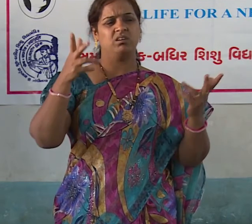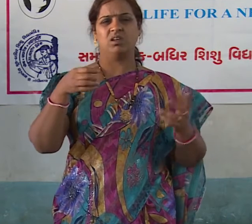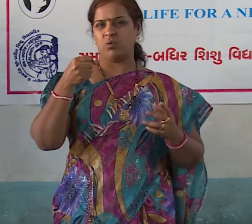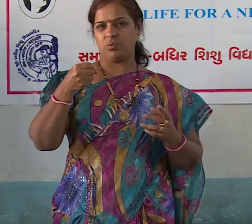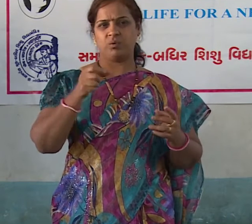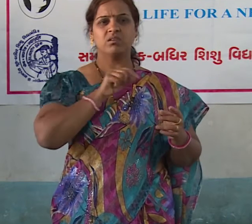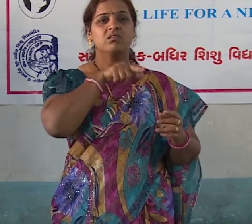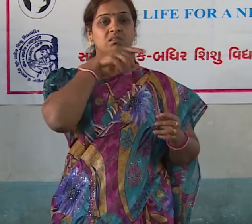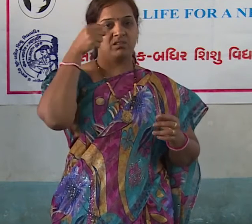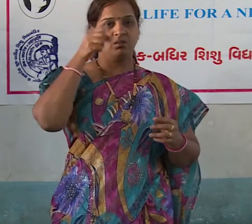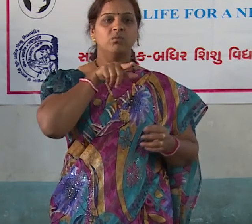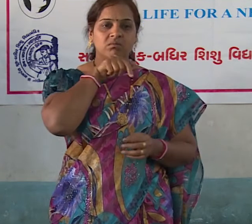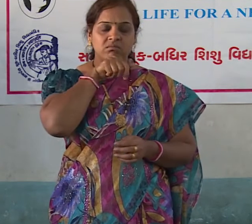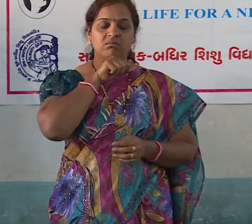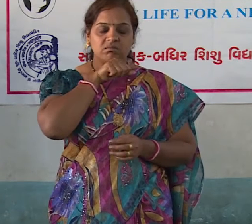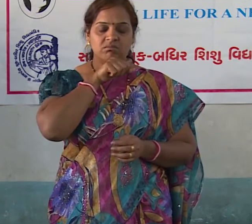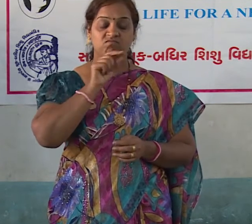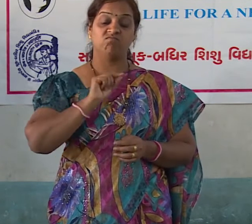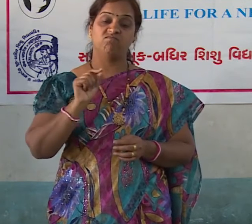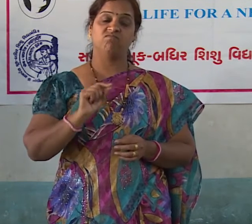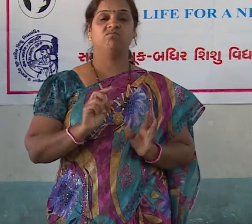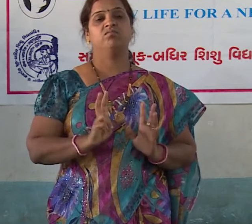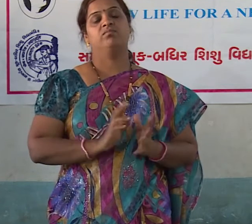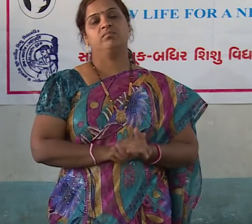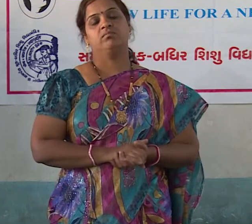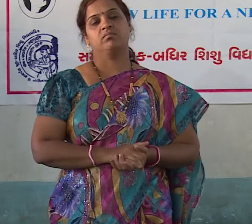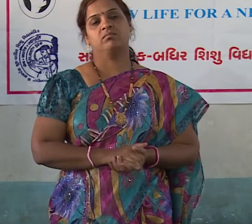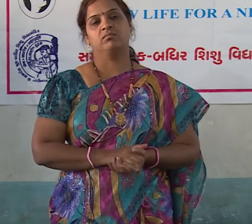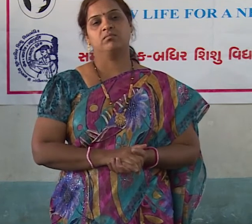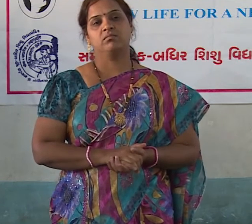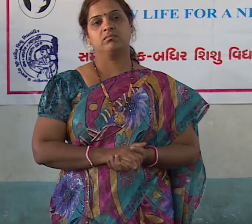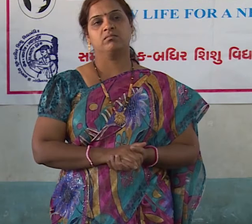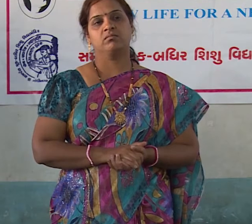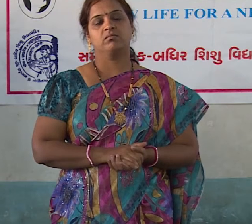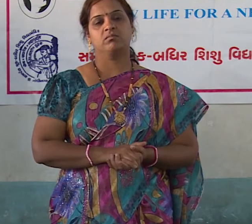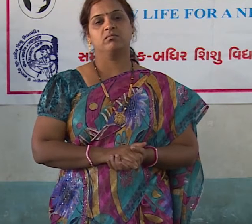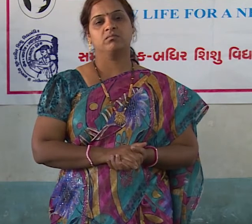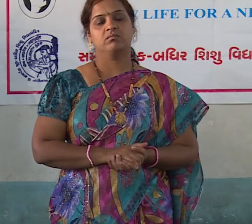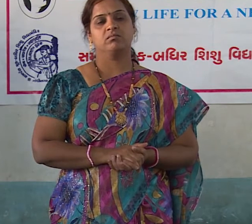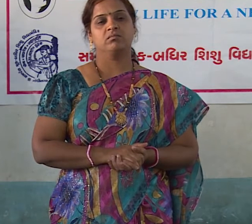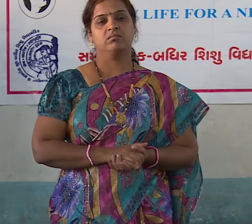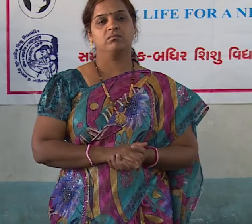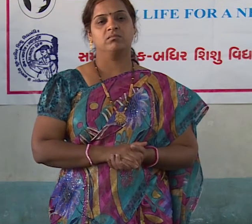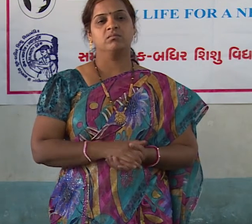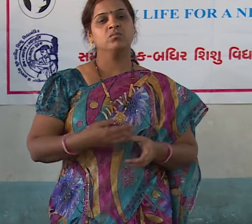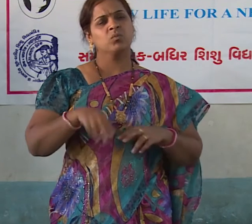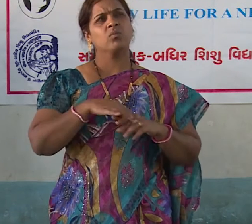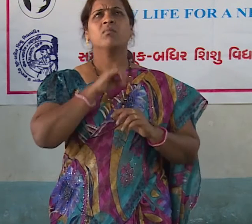जहां योग लग जाए वो उसका योग रूम, उसका ऑफिस रूम जो था वो योग रूम हो गया।